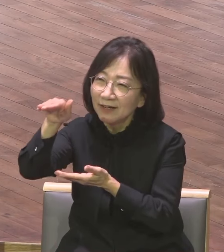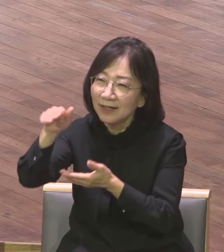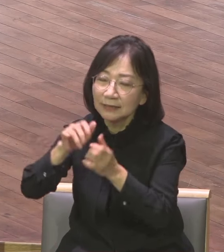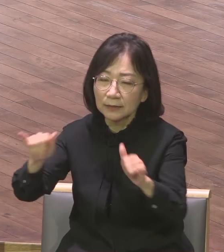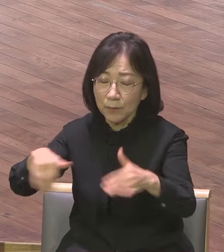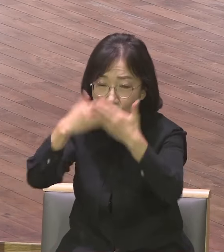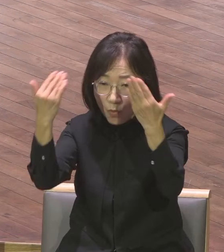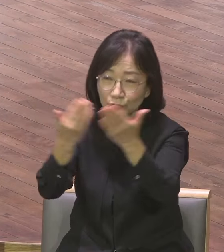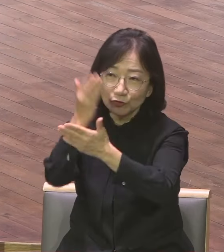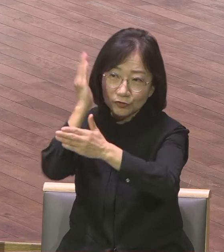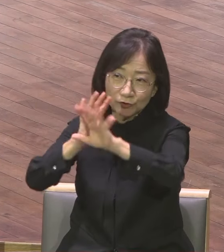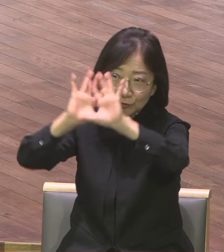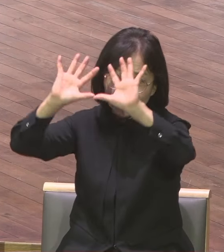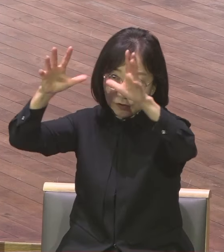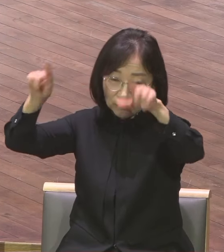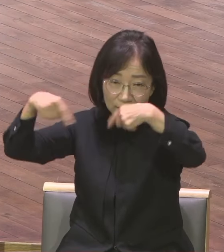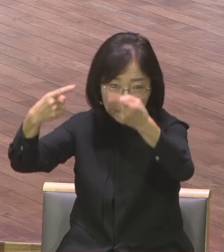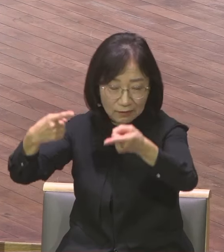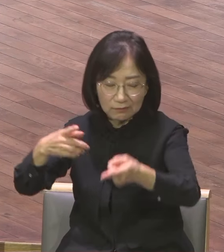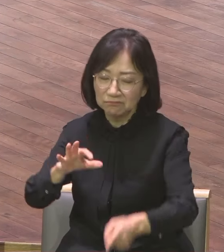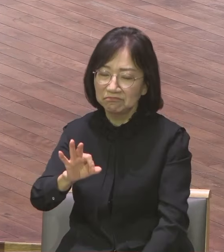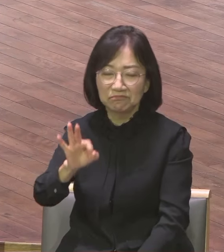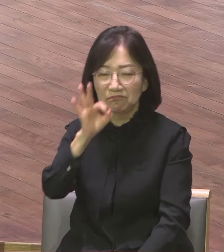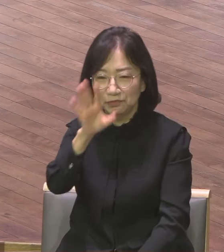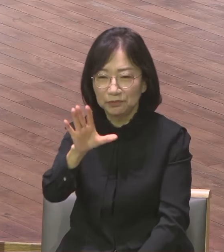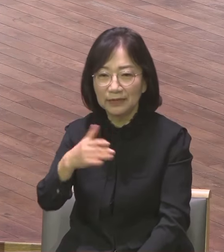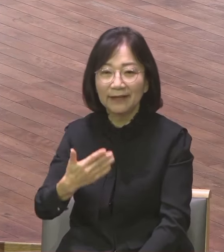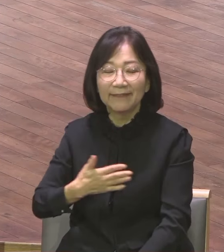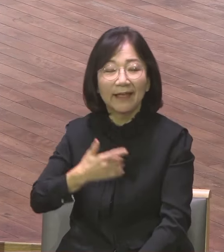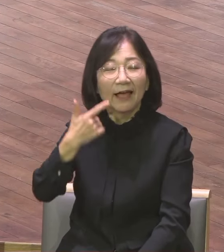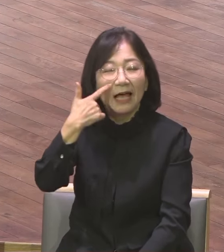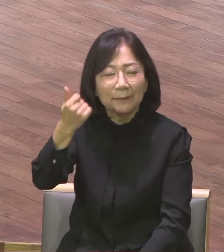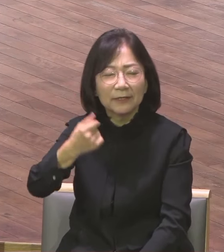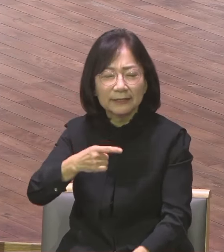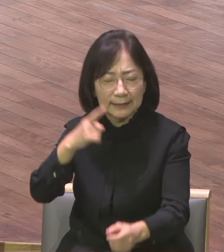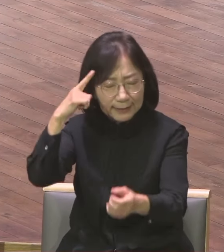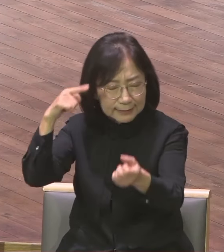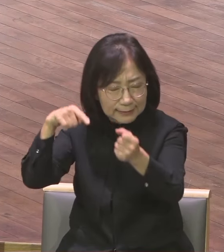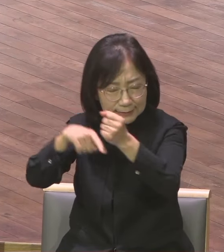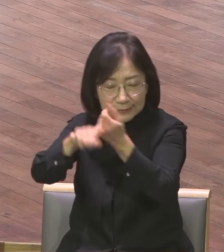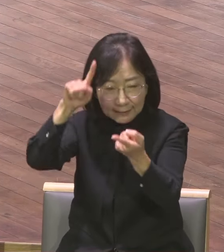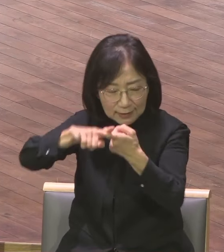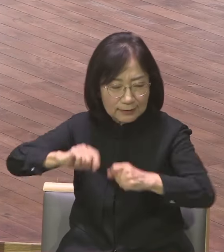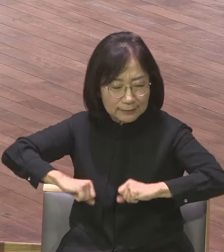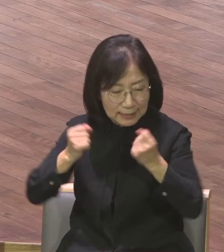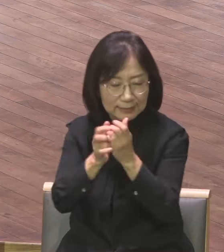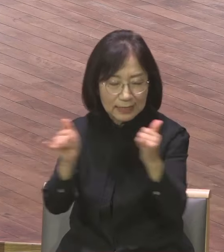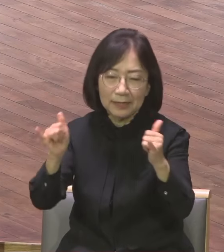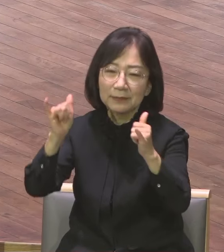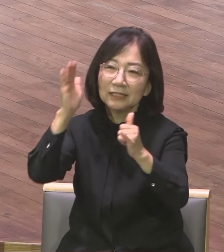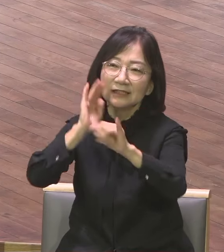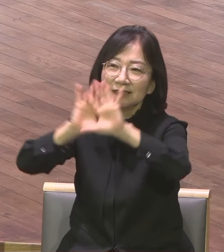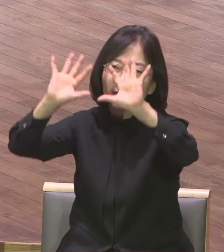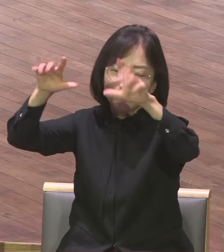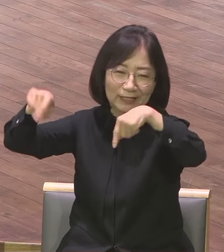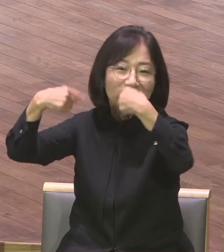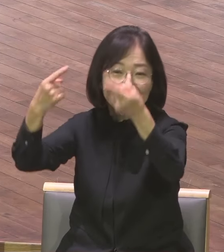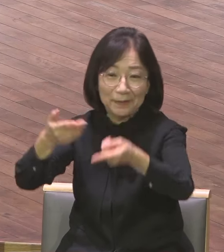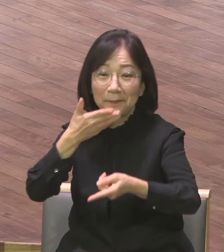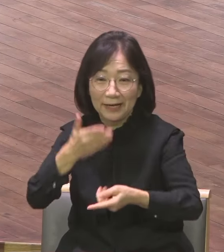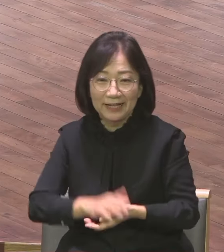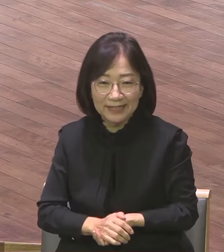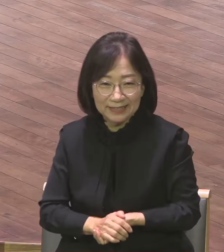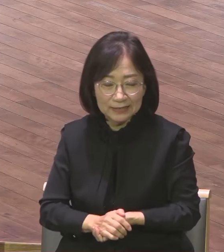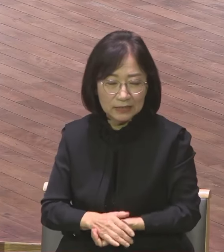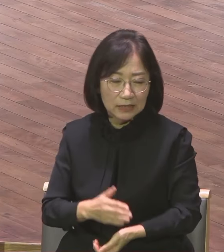들어갈 것이 아니오. 다만 하늘에 계신 내 아버지의 뜻대로 행하는 자라야 들어가리라. 그날에 많은 사람이 나더러 이르되 주여